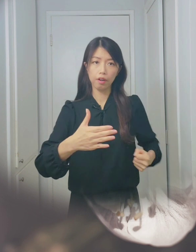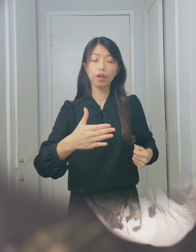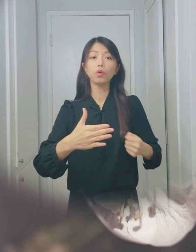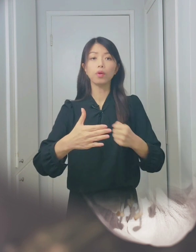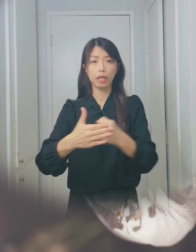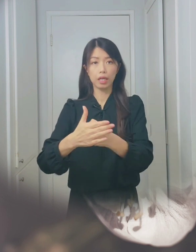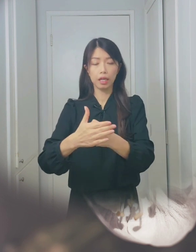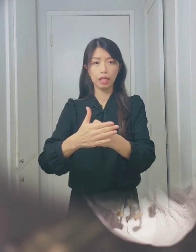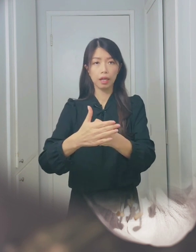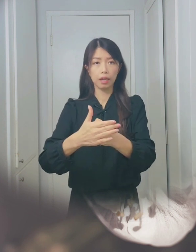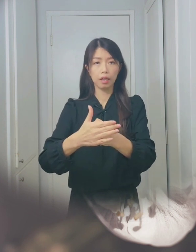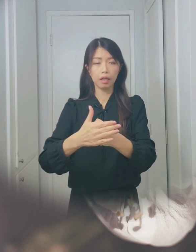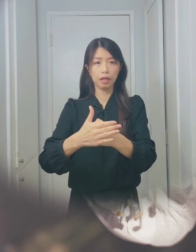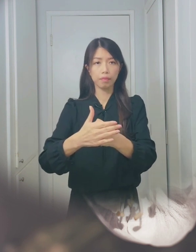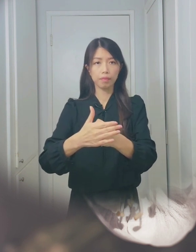거예요. 용기.